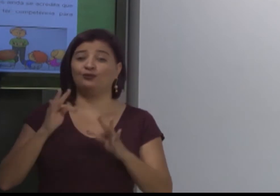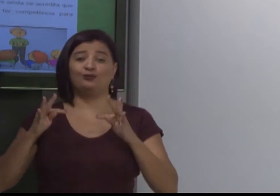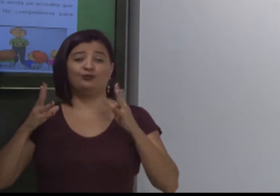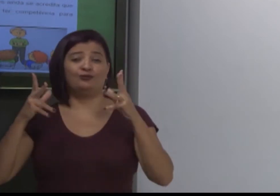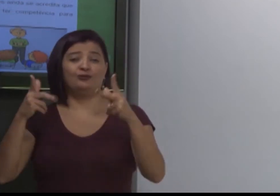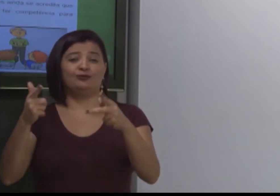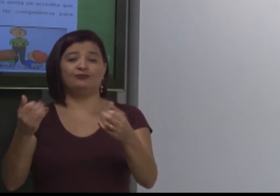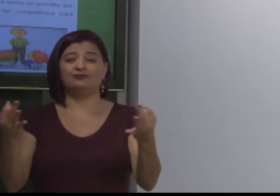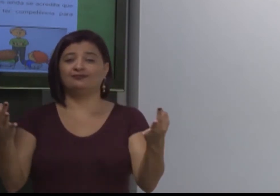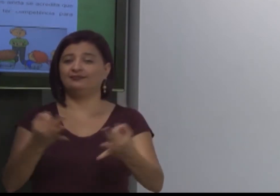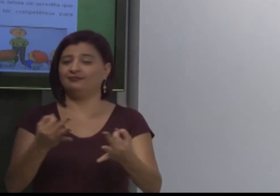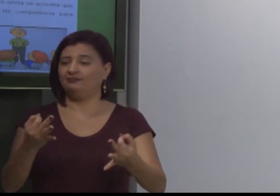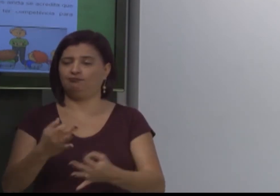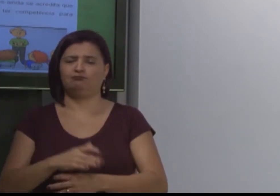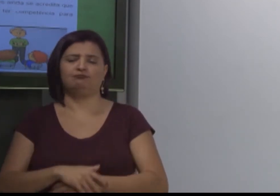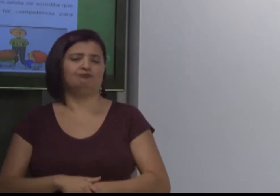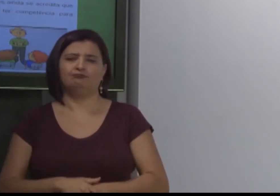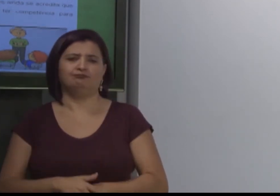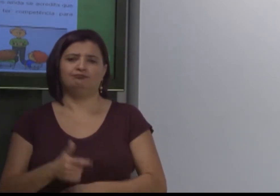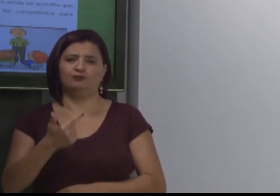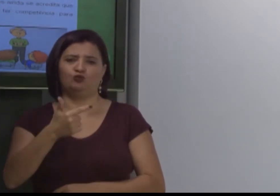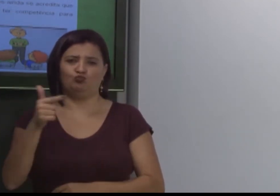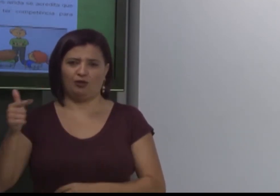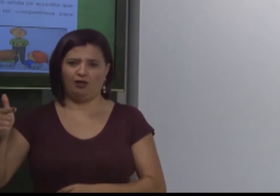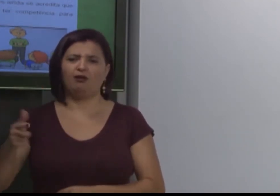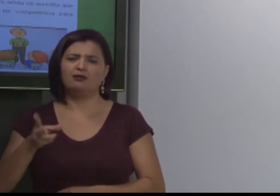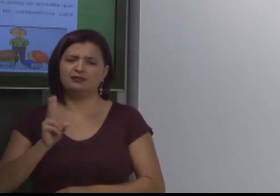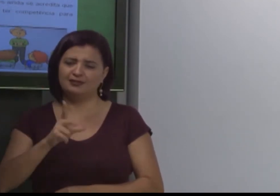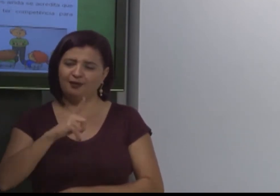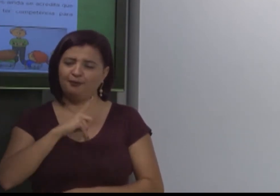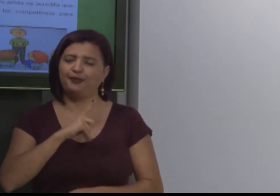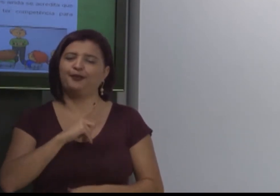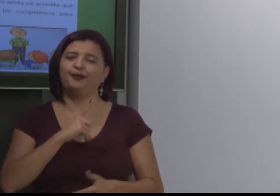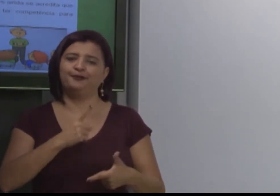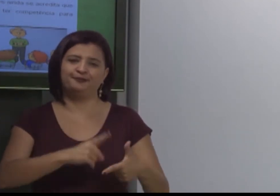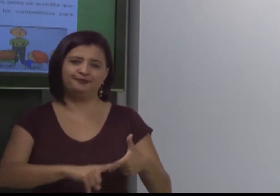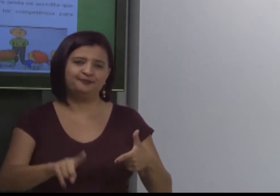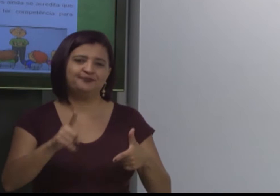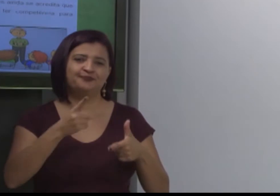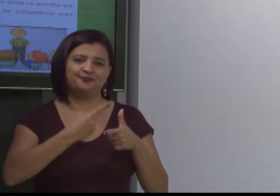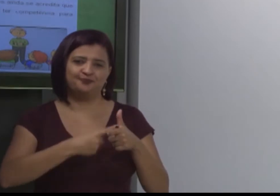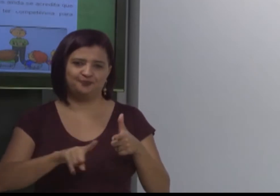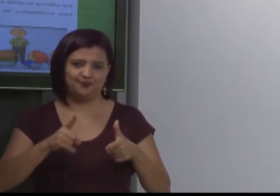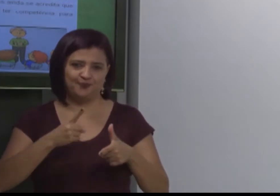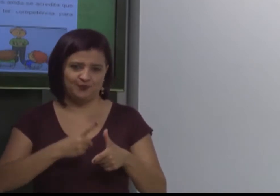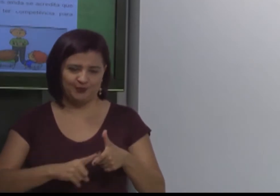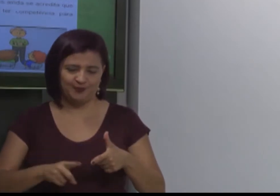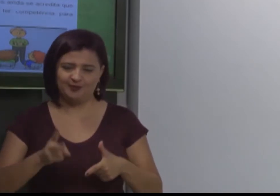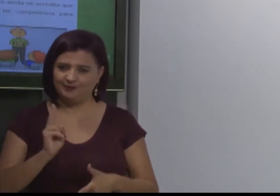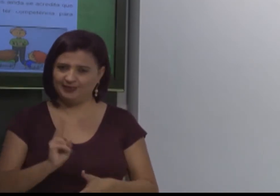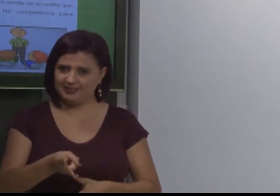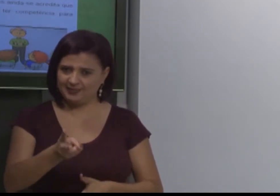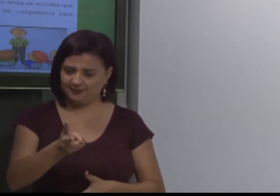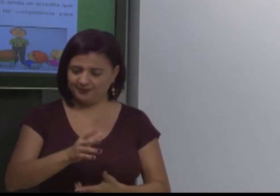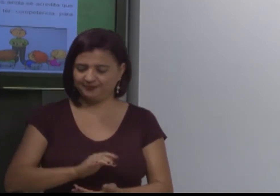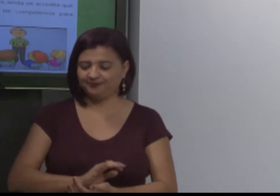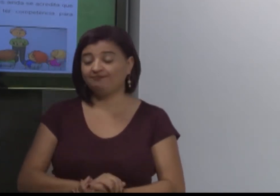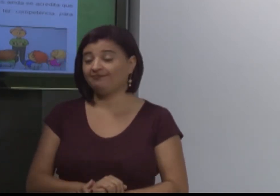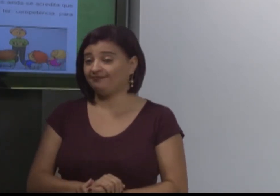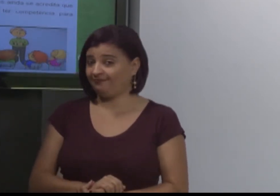atualmente, tudo não é flor, bonito, perfeito. Não. Há problemas. Continuam